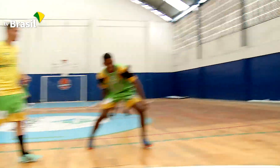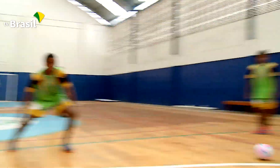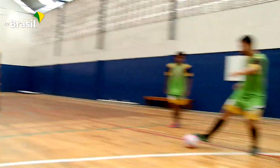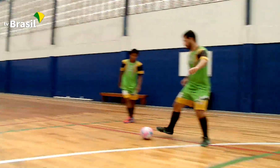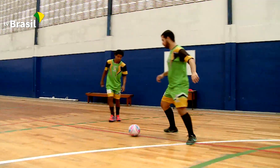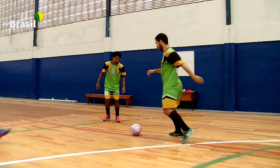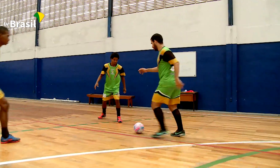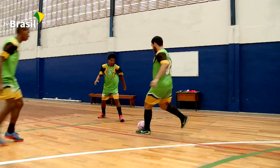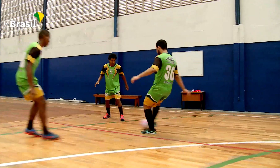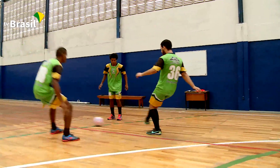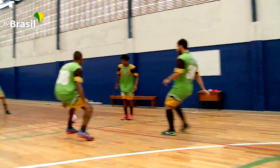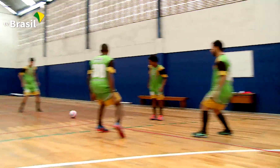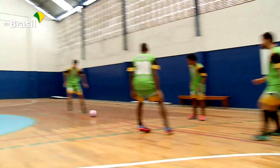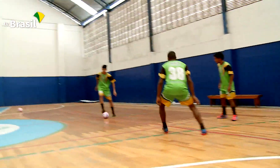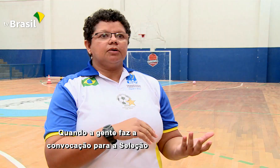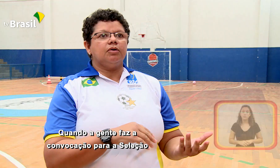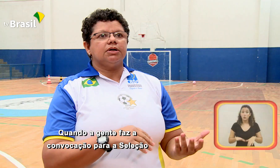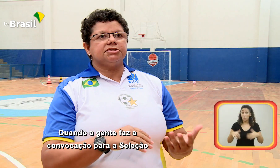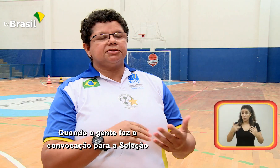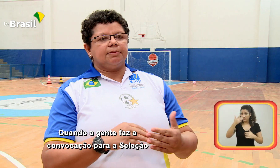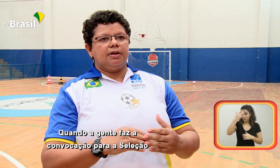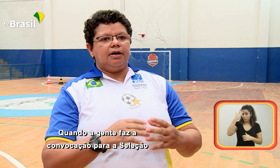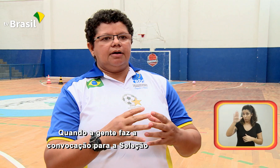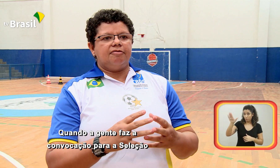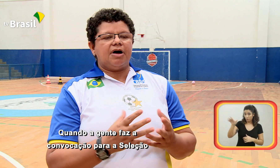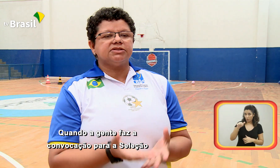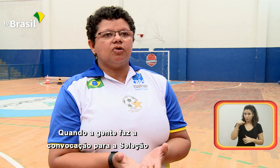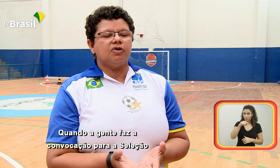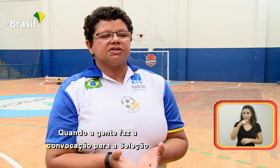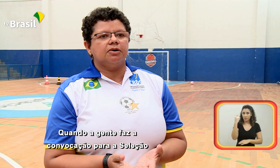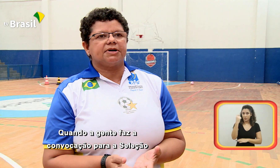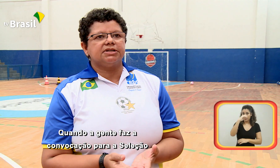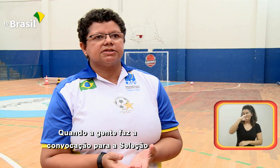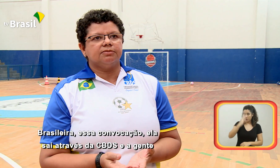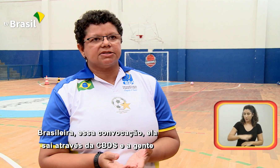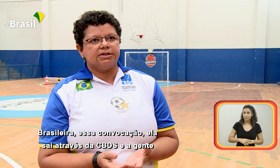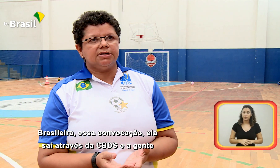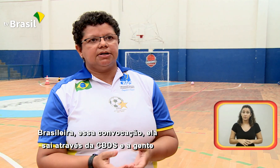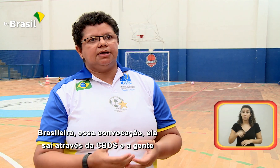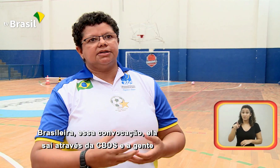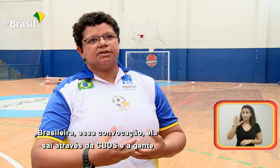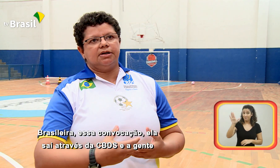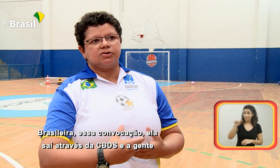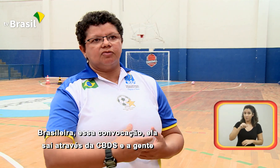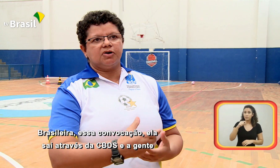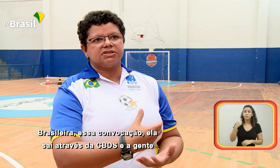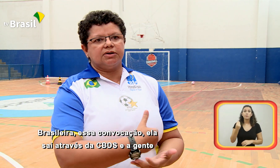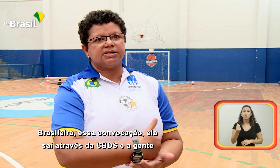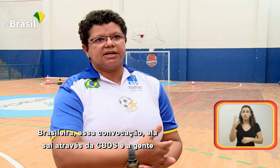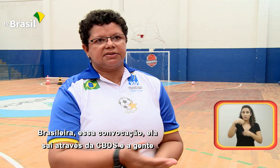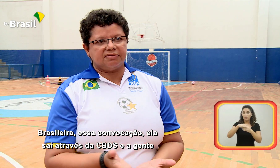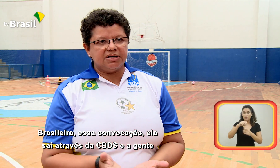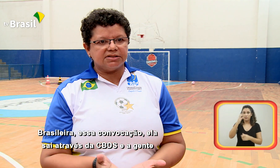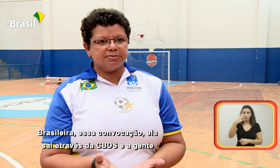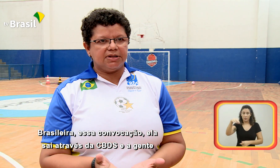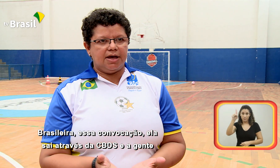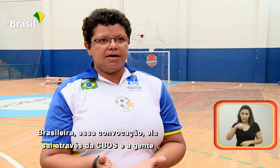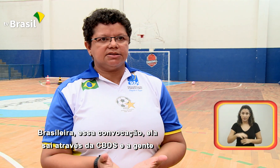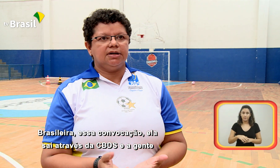quadra. Quando a gente faz a convocação para a seleção brasileira, essa convocação ela sai através da CBDS